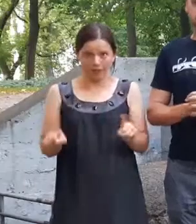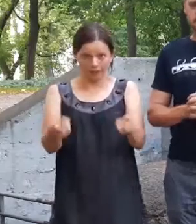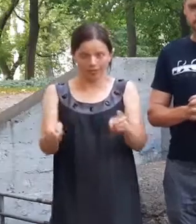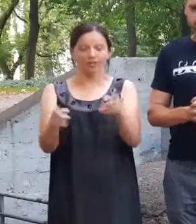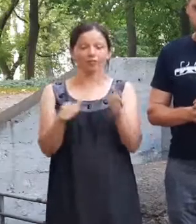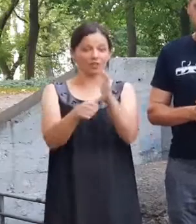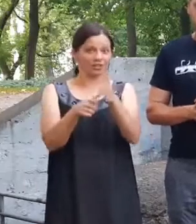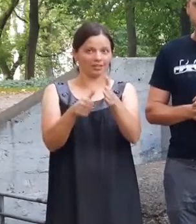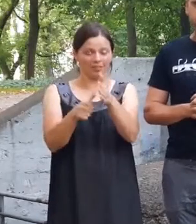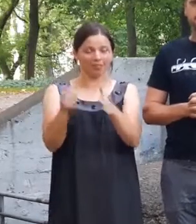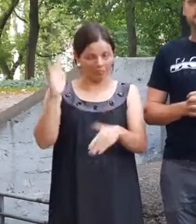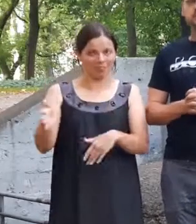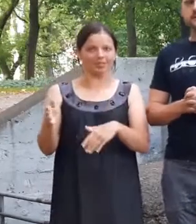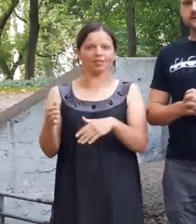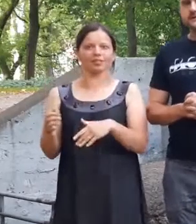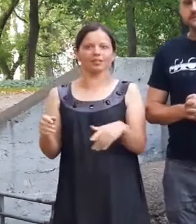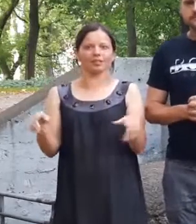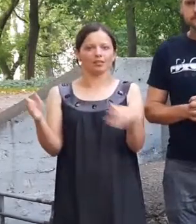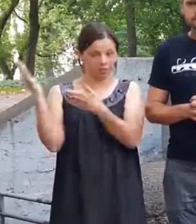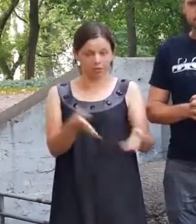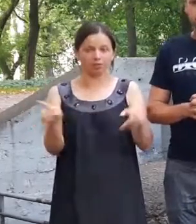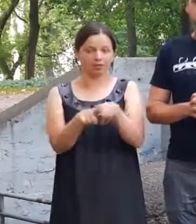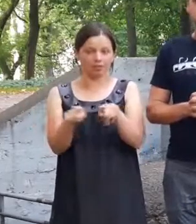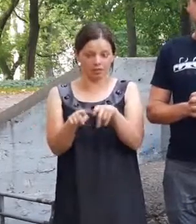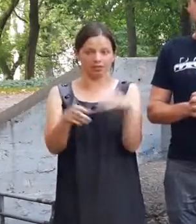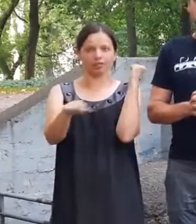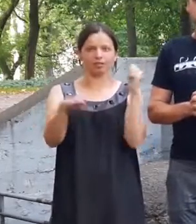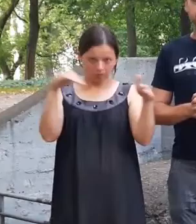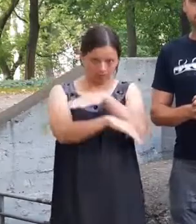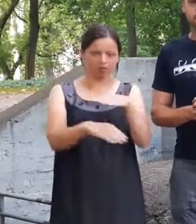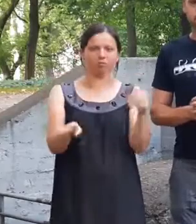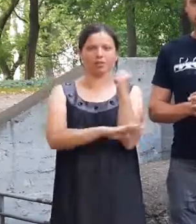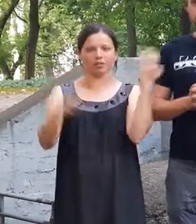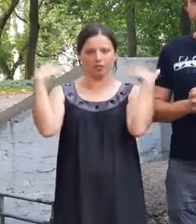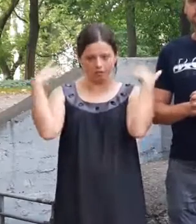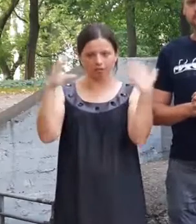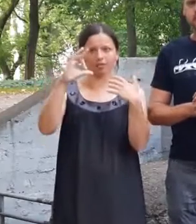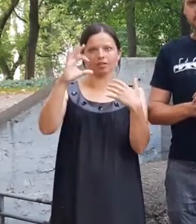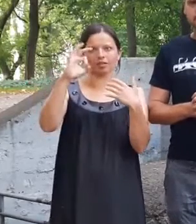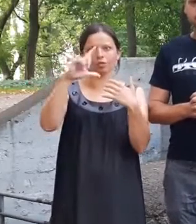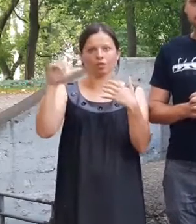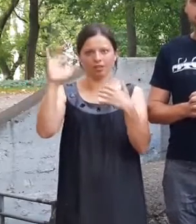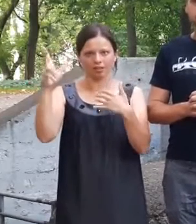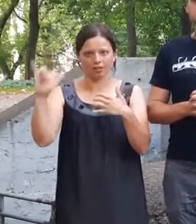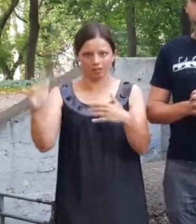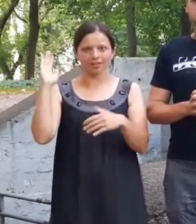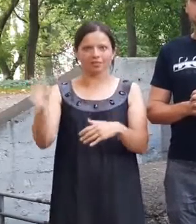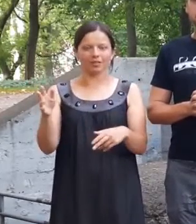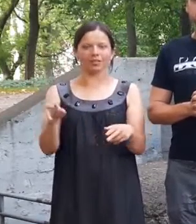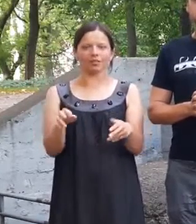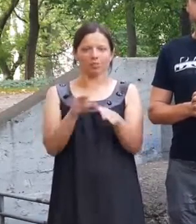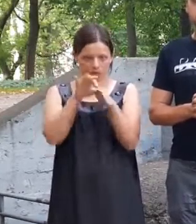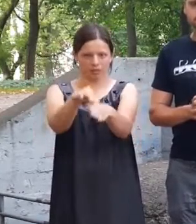organizowane wycieczki. Zapraszamy również do schronu w Parku Sołaczkim. Będzie